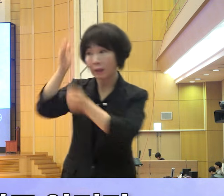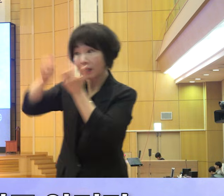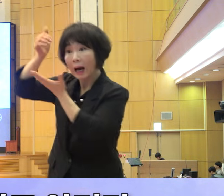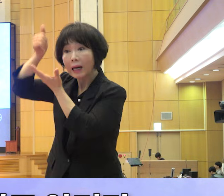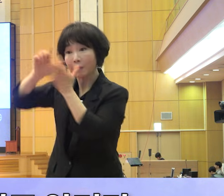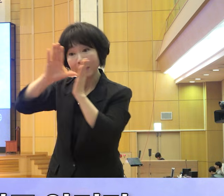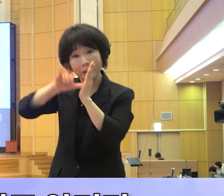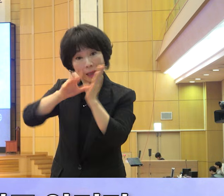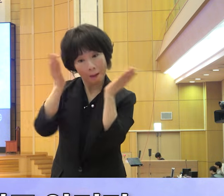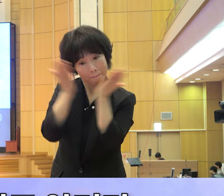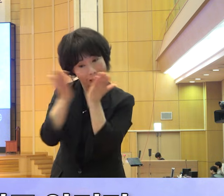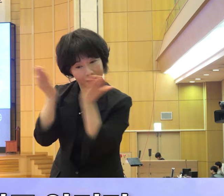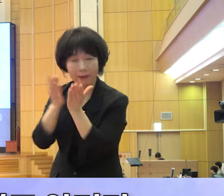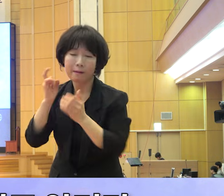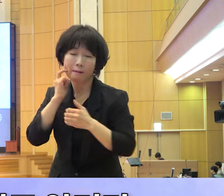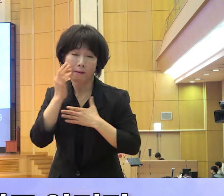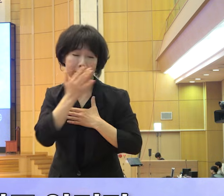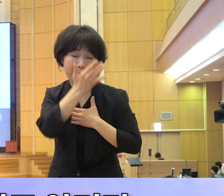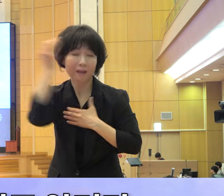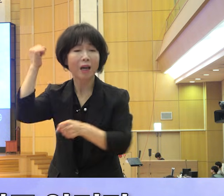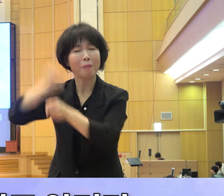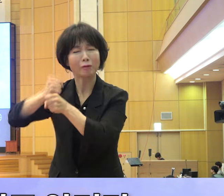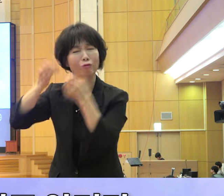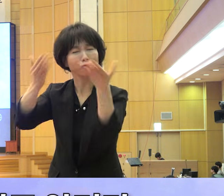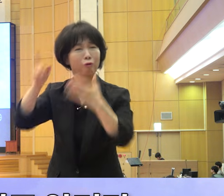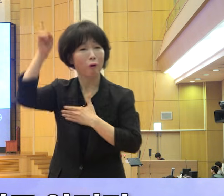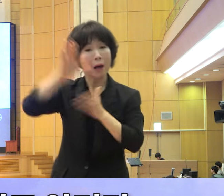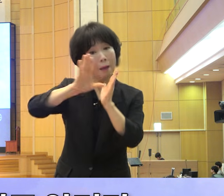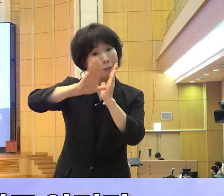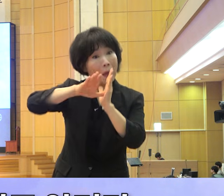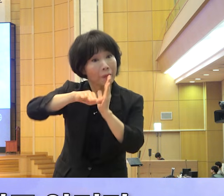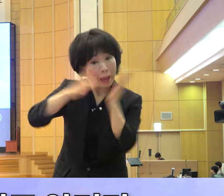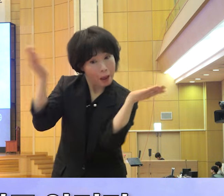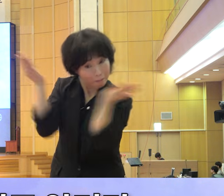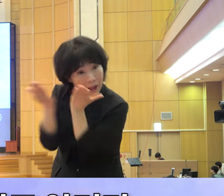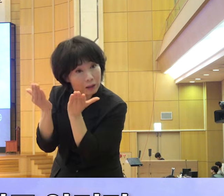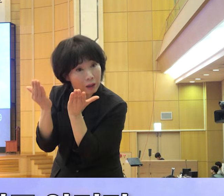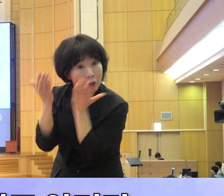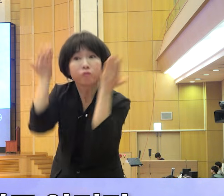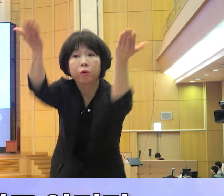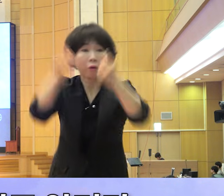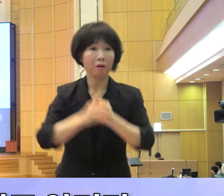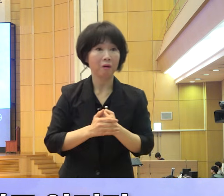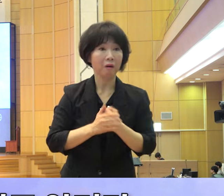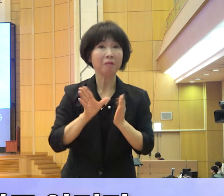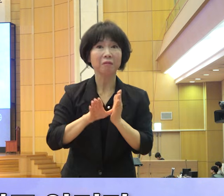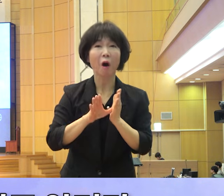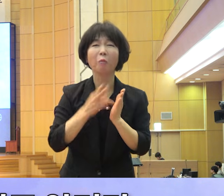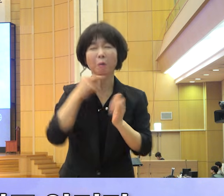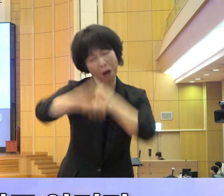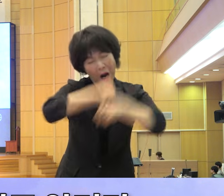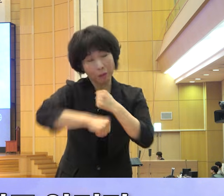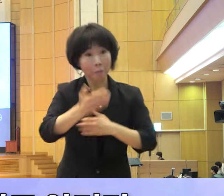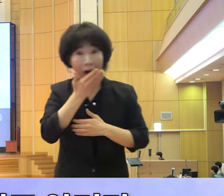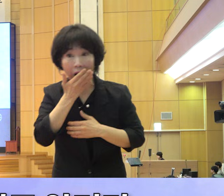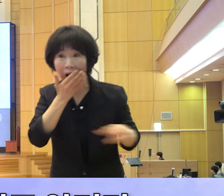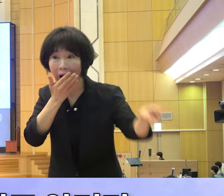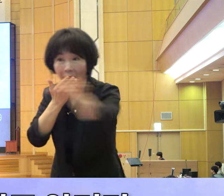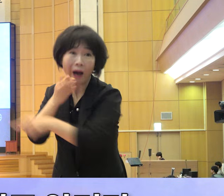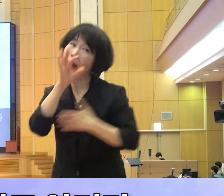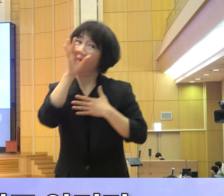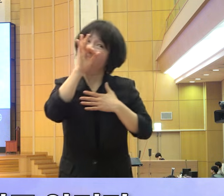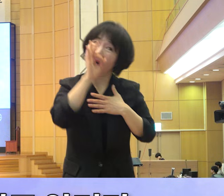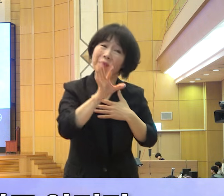따라 아름답게 하셨고, 하나님은 때에 따라 역사하시는 하나님이기 때문에 오늘날에